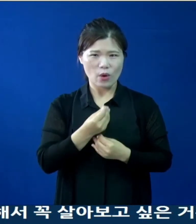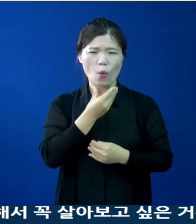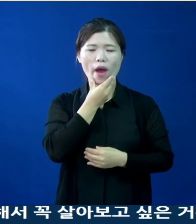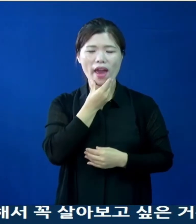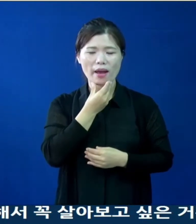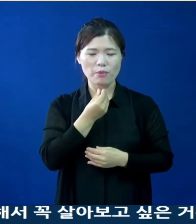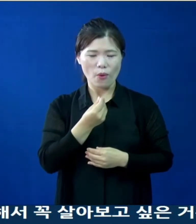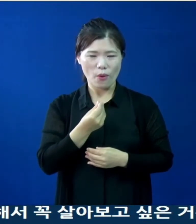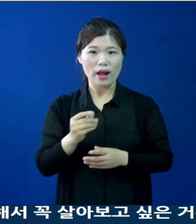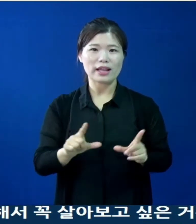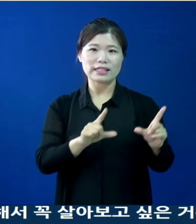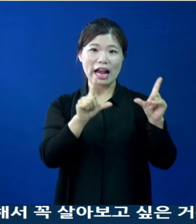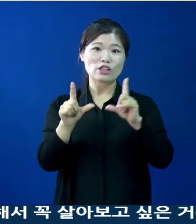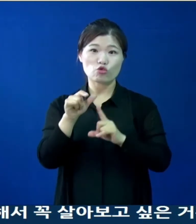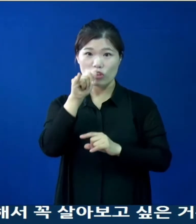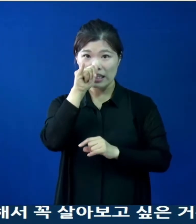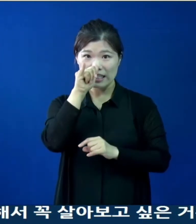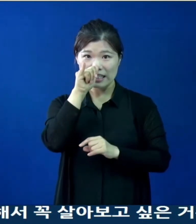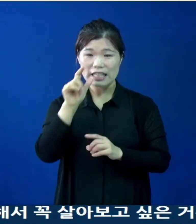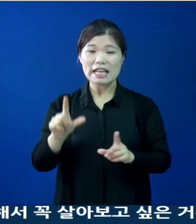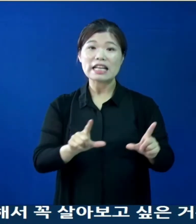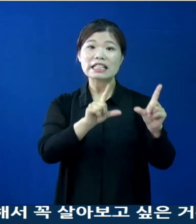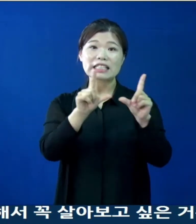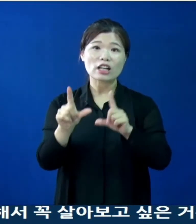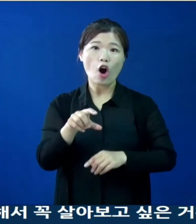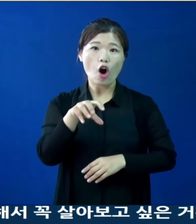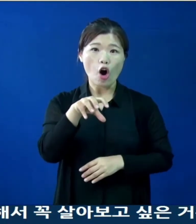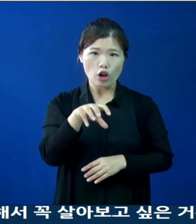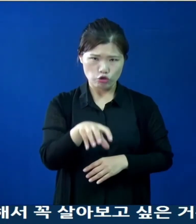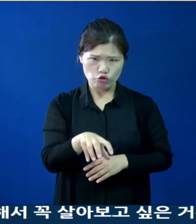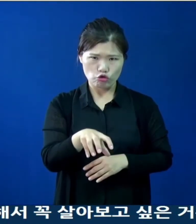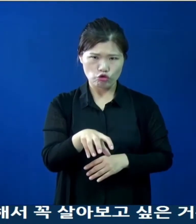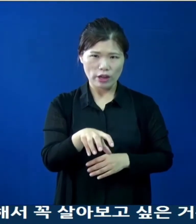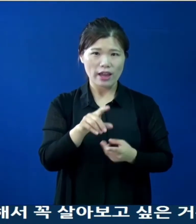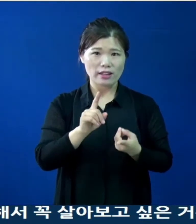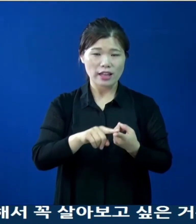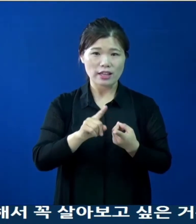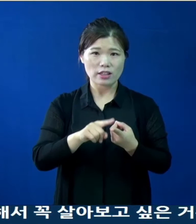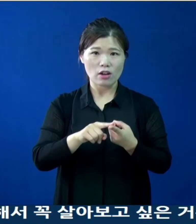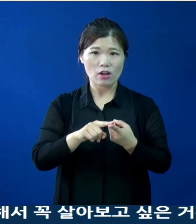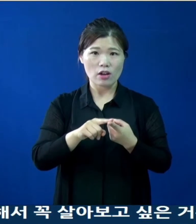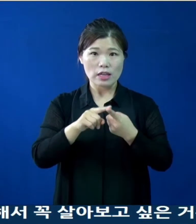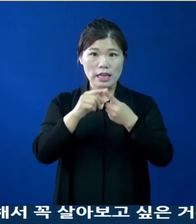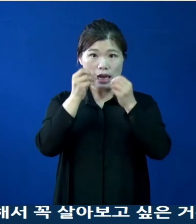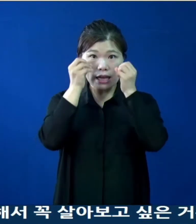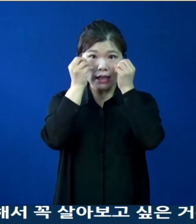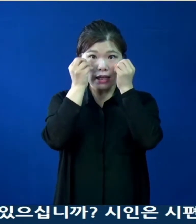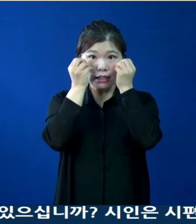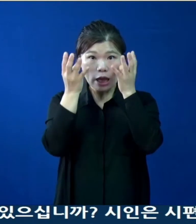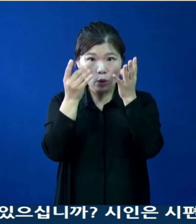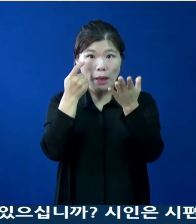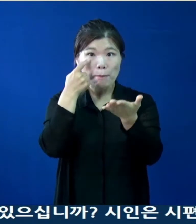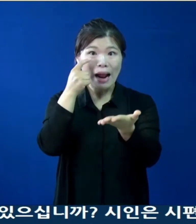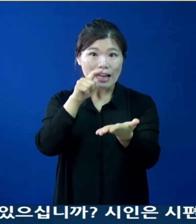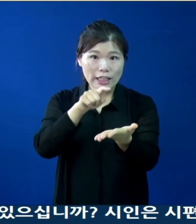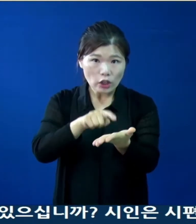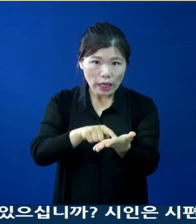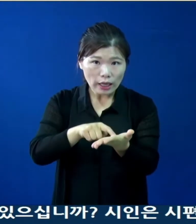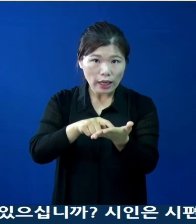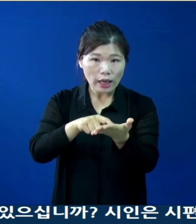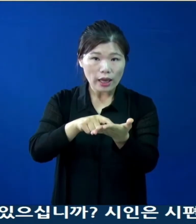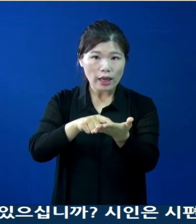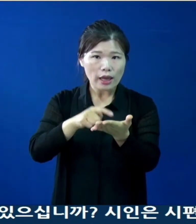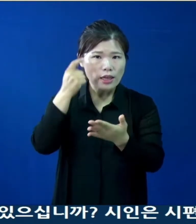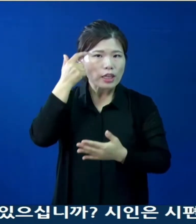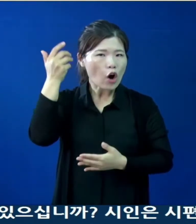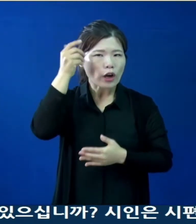수 있는 거주 장소를 새롭게 발견하는 영의 눈을 뜨게 됩니다. 그리고 그것에